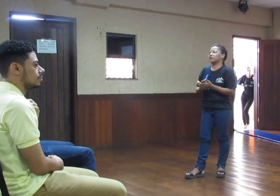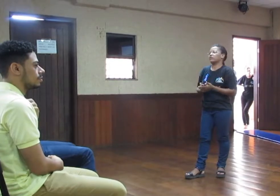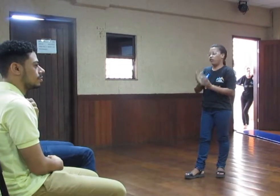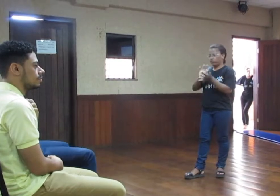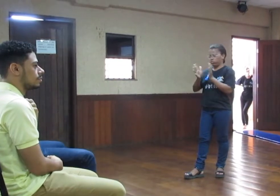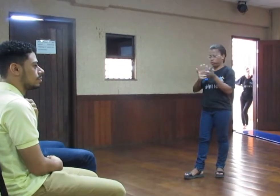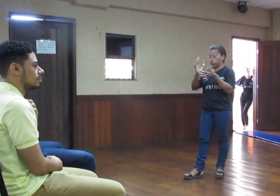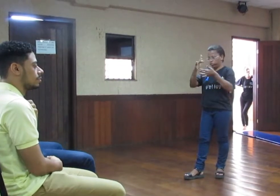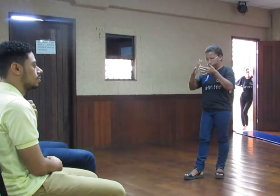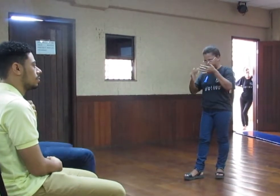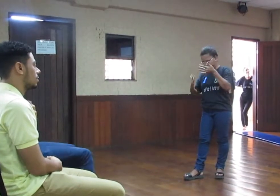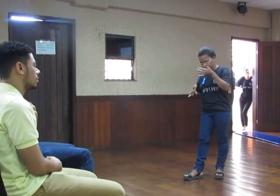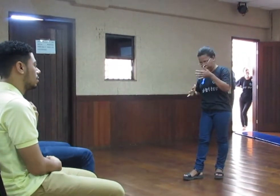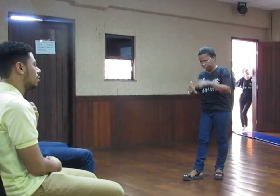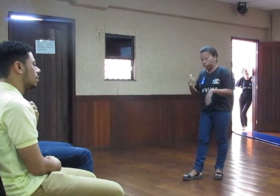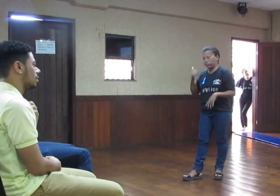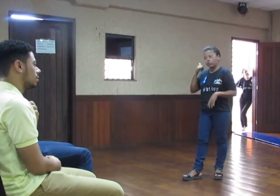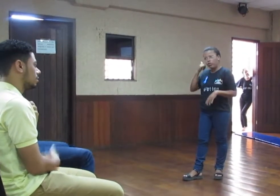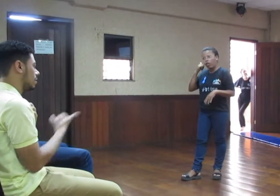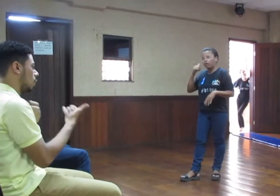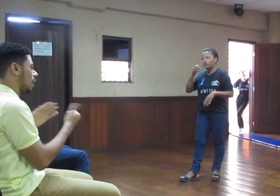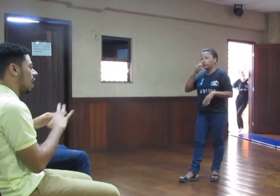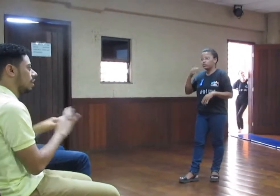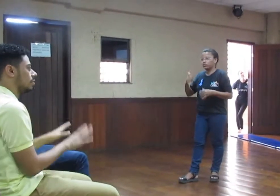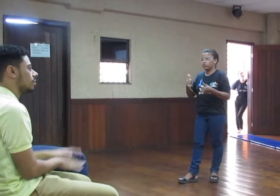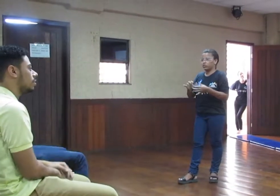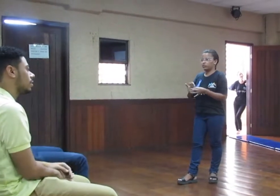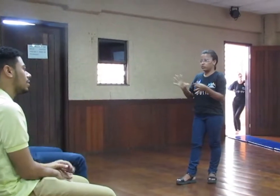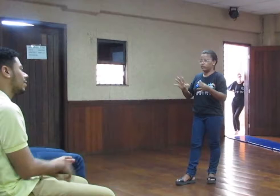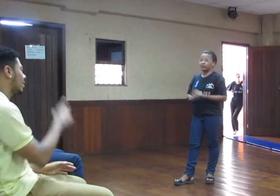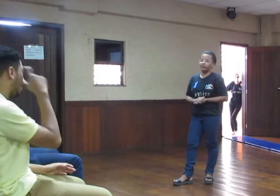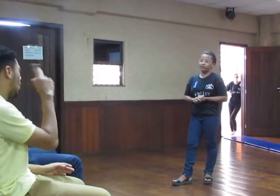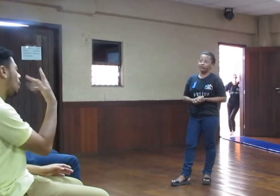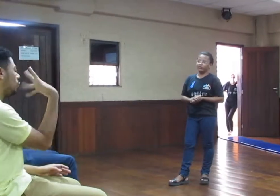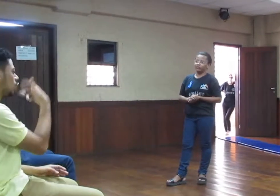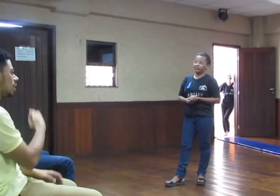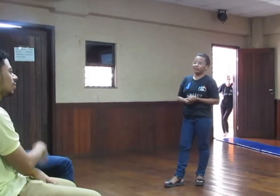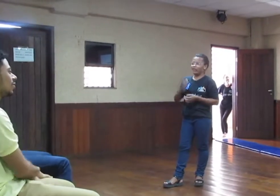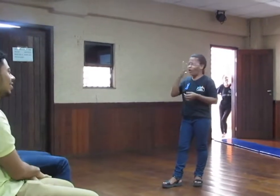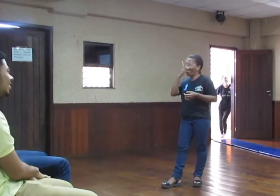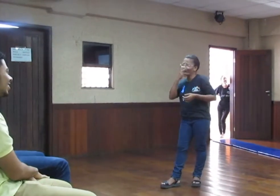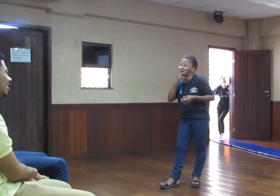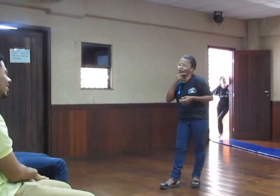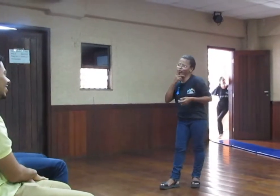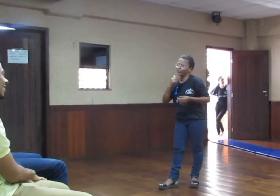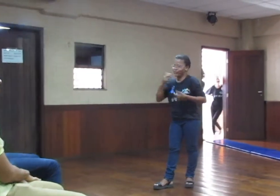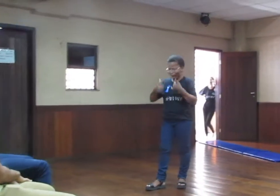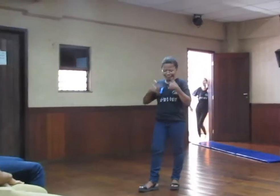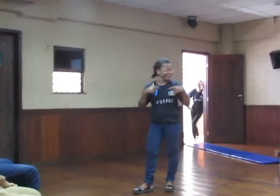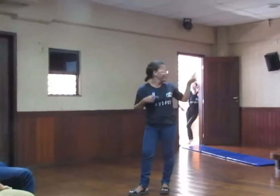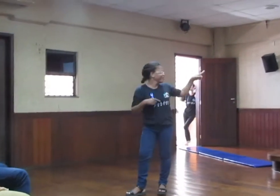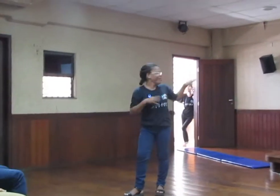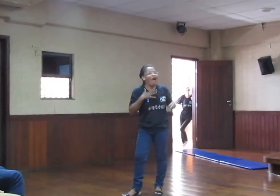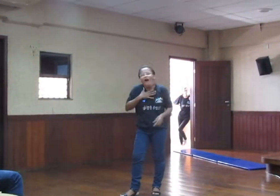disponível para Android. E aquele bonequinho ali é o Hugozinho, já gosto dele, ele é tão fofinho.